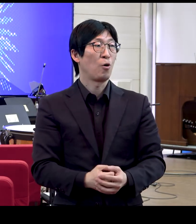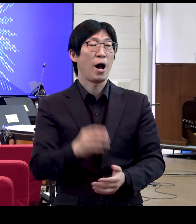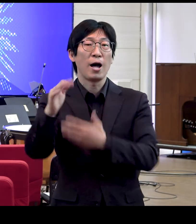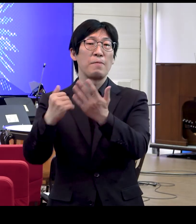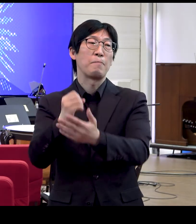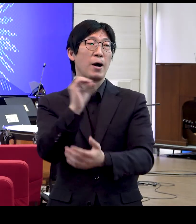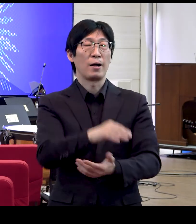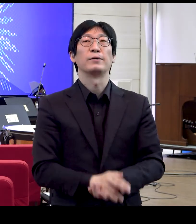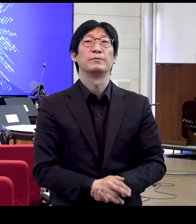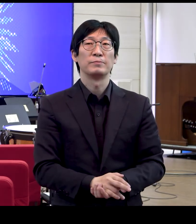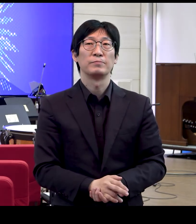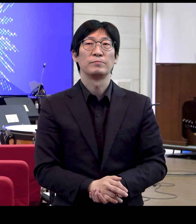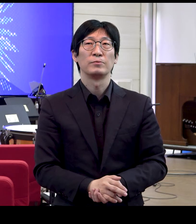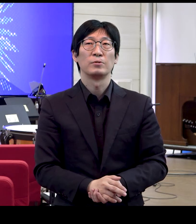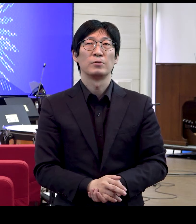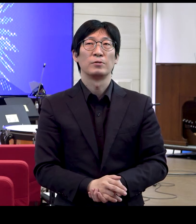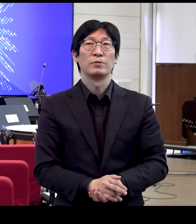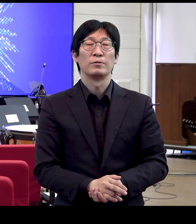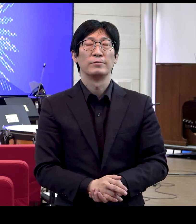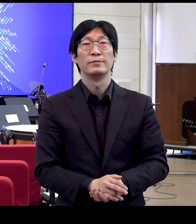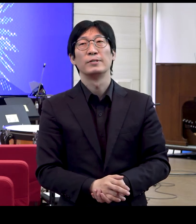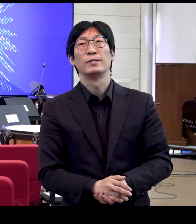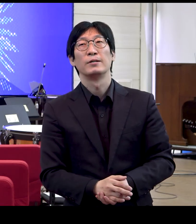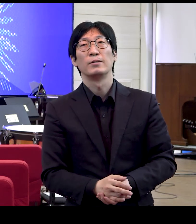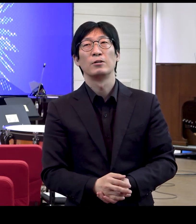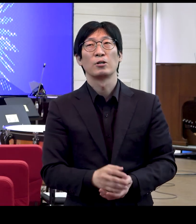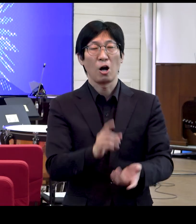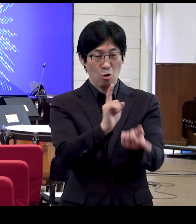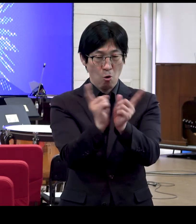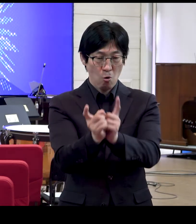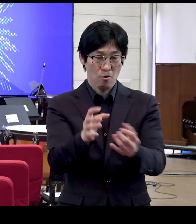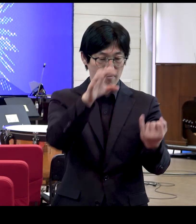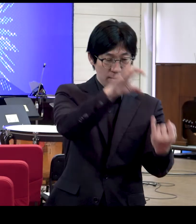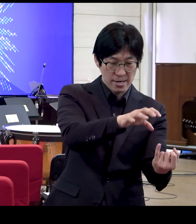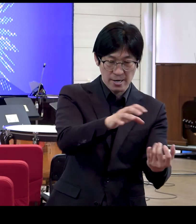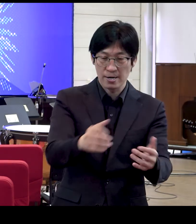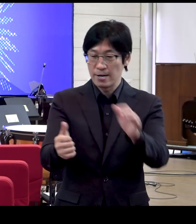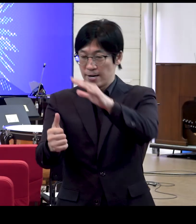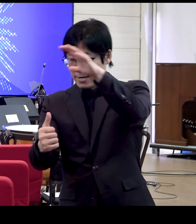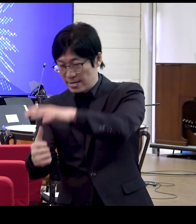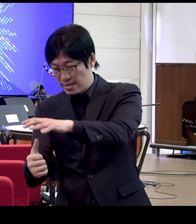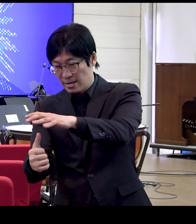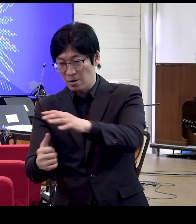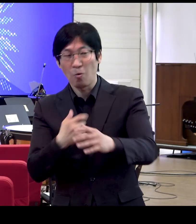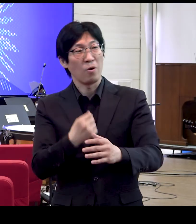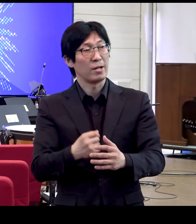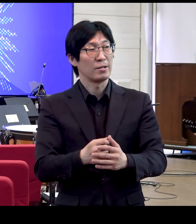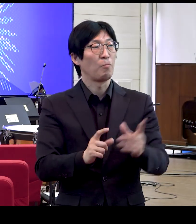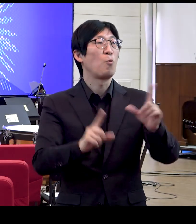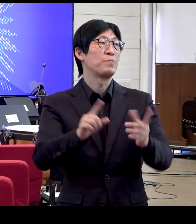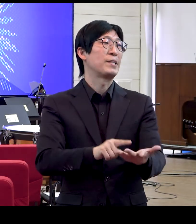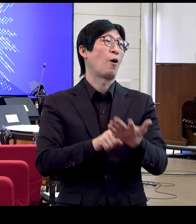dominate를 얘기하는 거예요. 갈망한다는 뜻이지만 지배하려고 하는 거예요. 그러니까 서로 지배하는 관계예요.